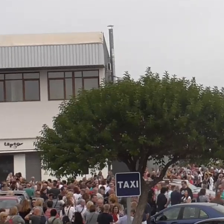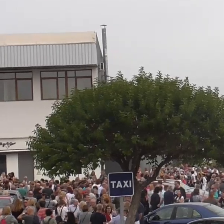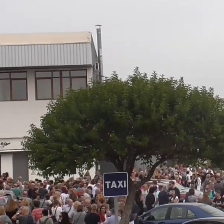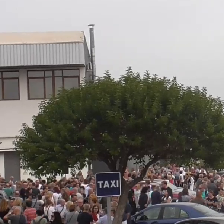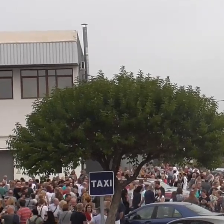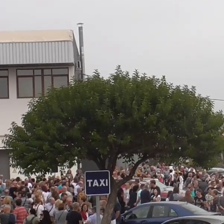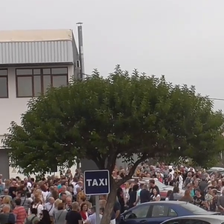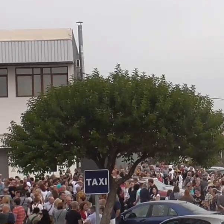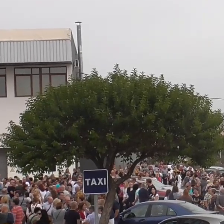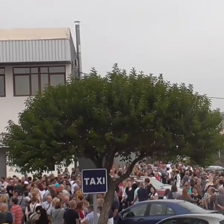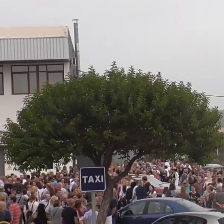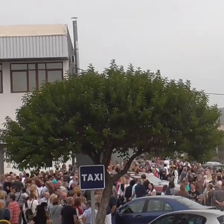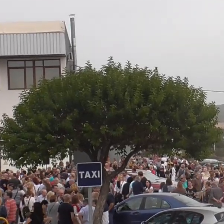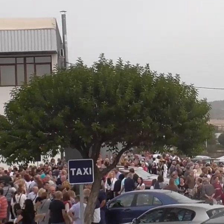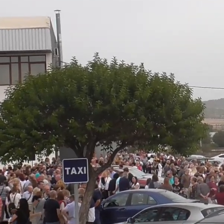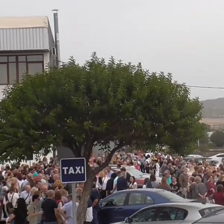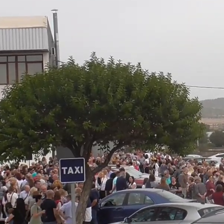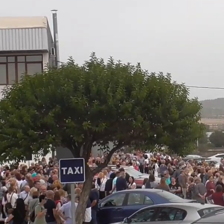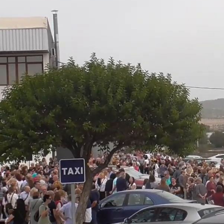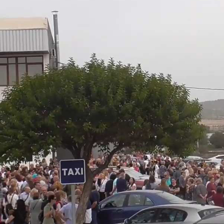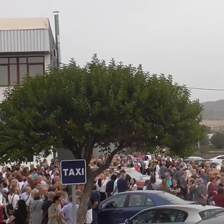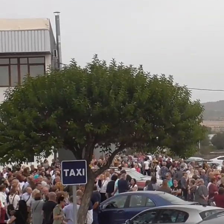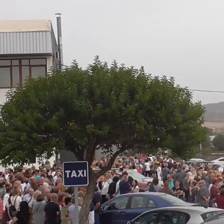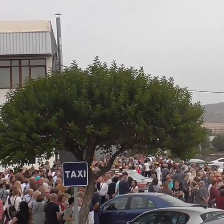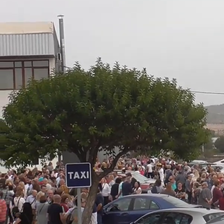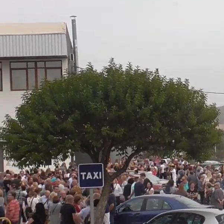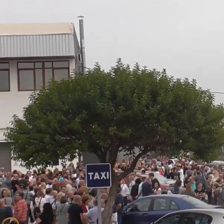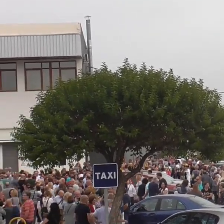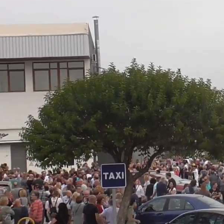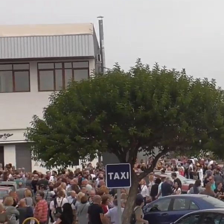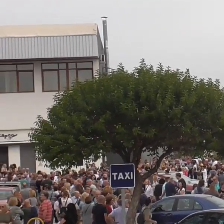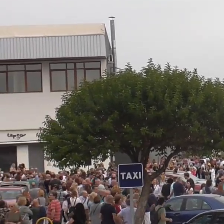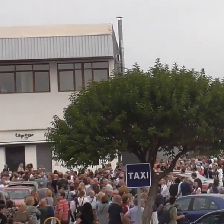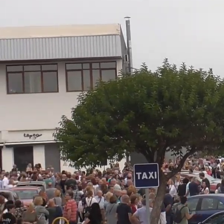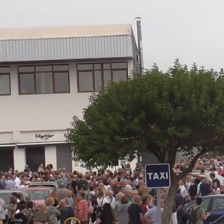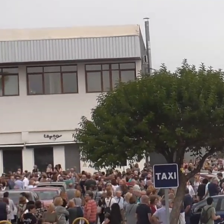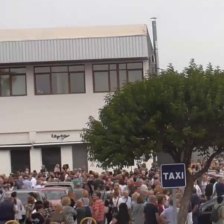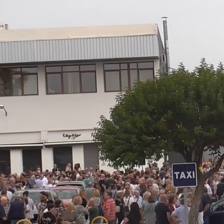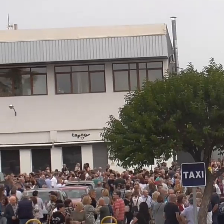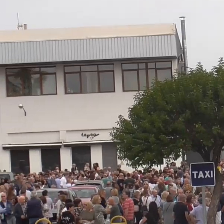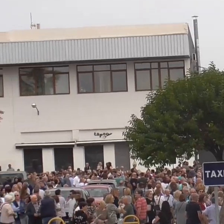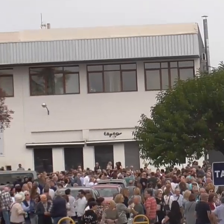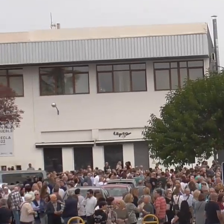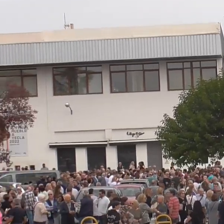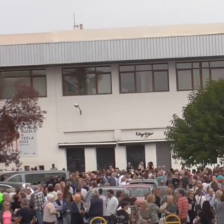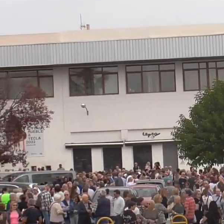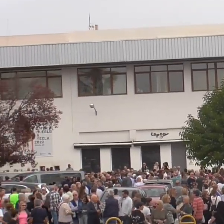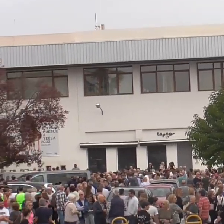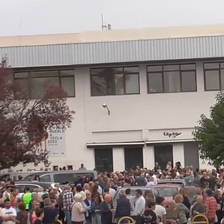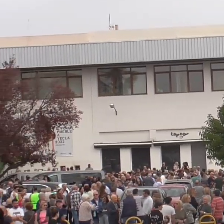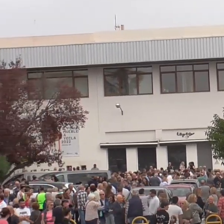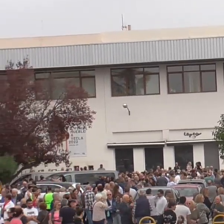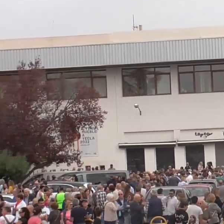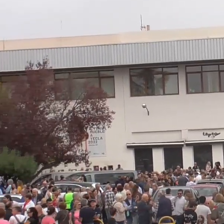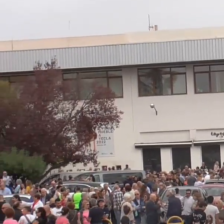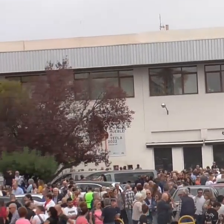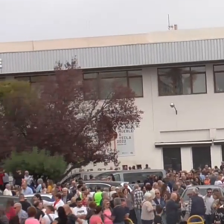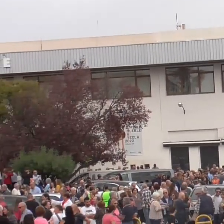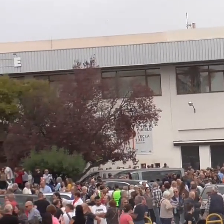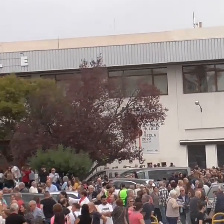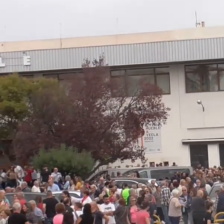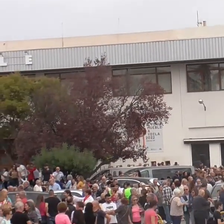de lo público, con toda la información que ese paciente tiene dentro de lo público, y además se